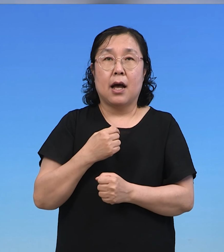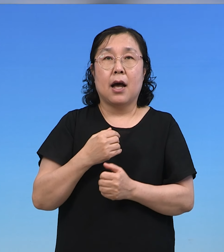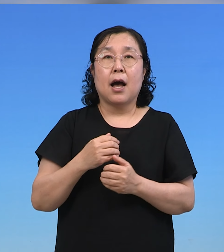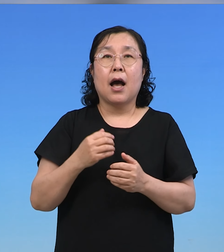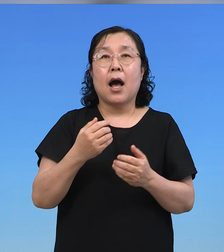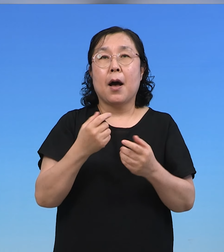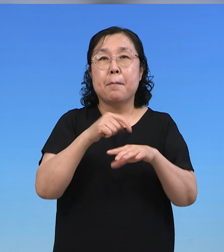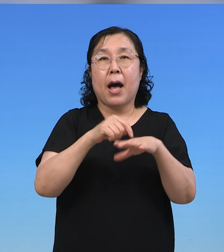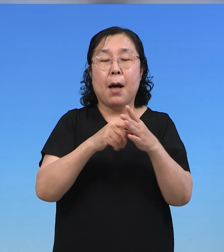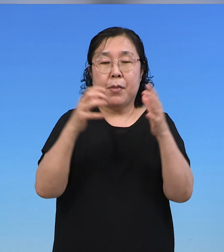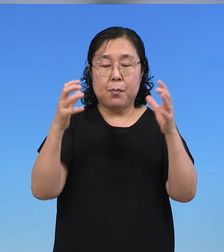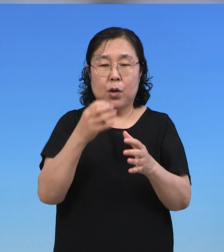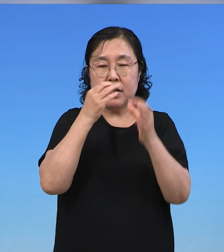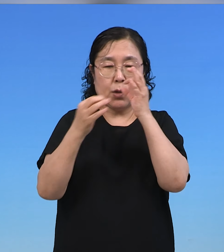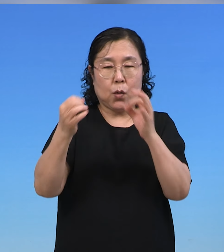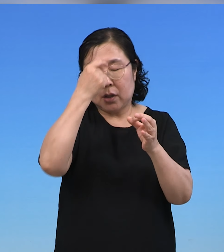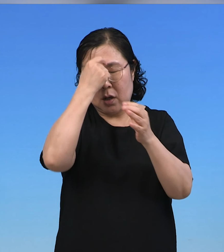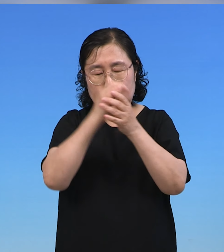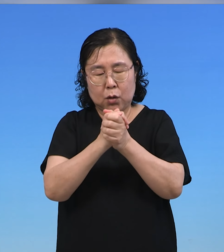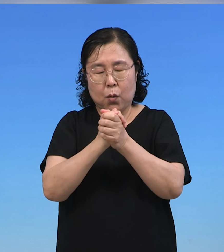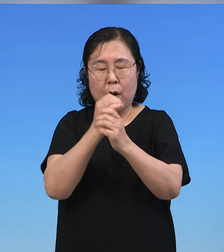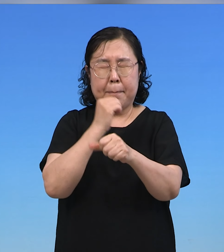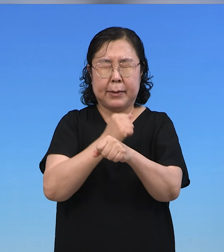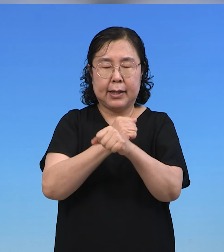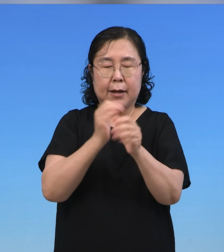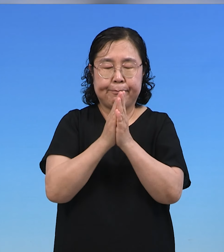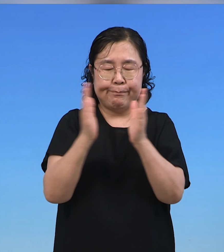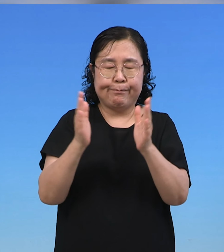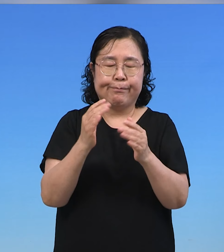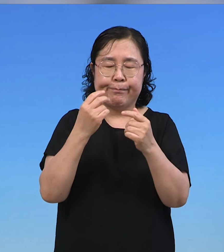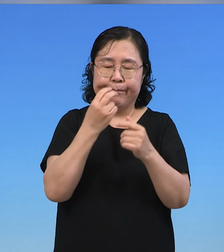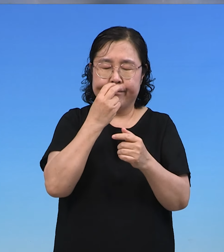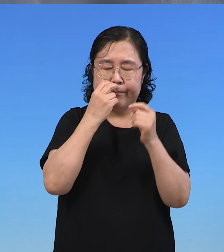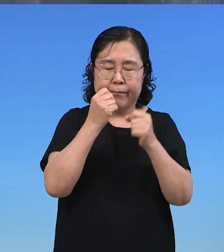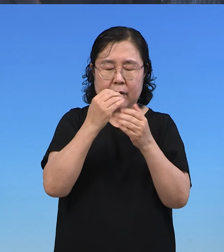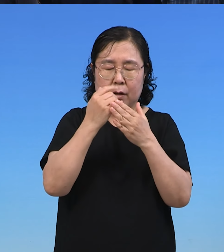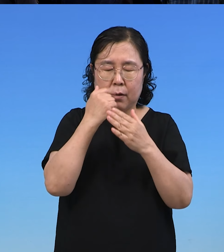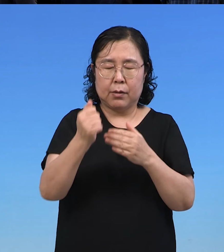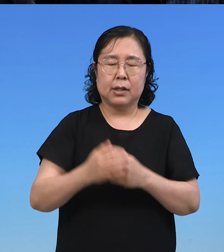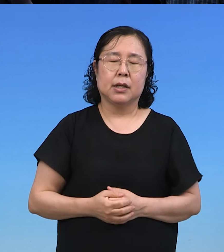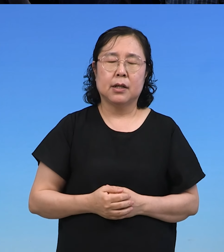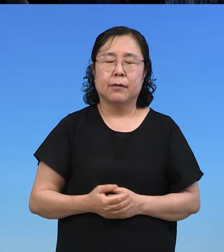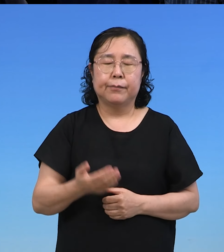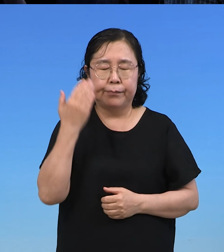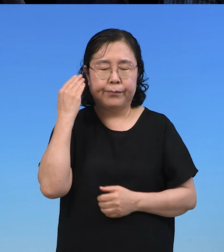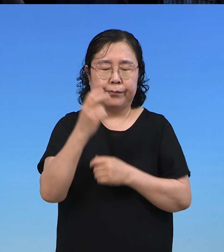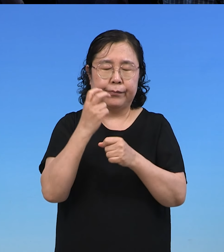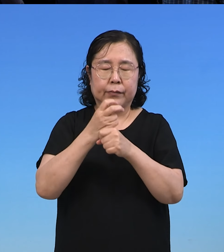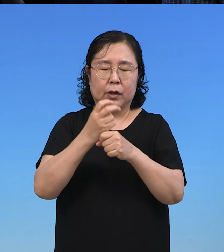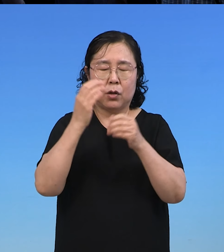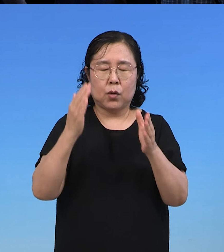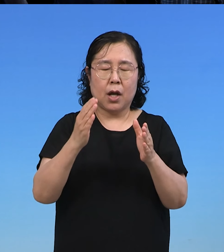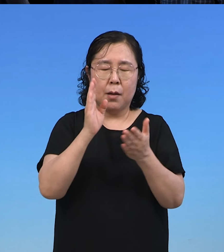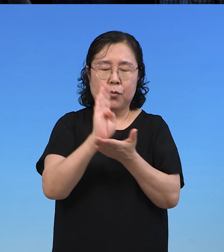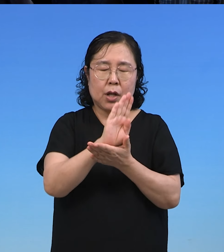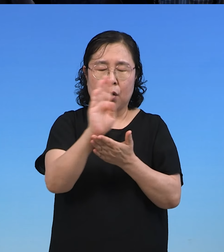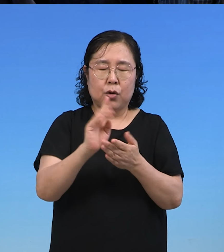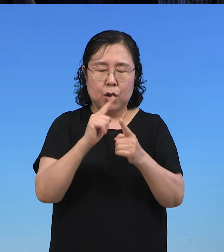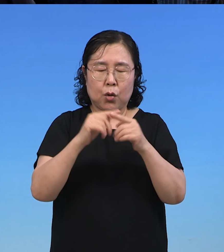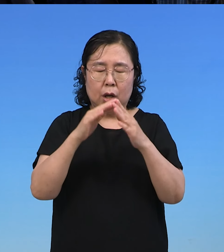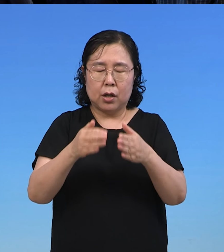기다립니다. 합심해서 한 목소리로 같이 기도하시겠습니다. 살아계신 하나님 아버지, 지난 20여 년 우리 교회를